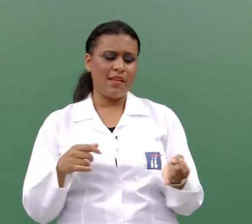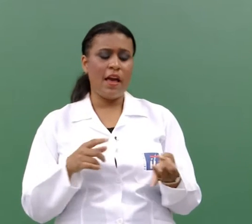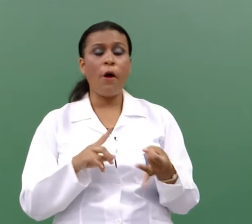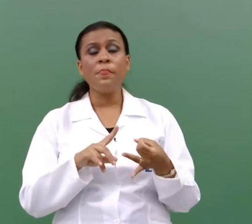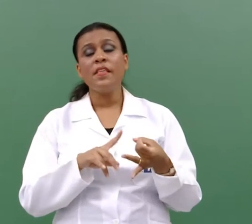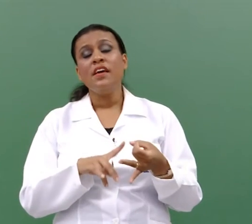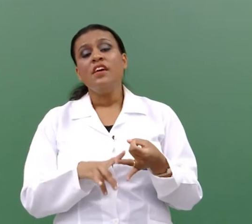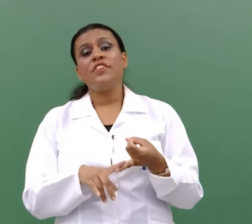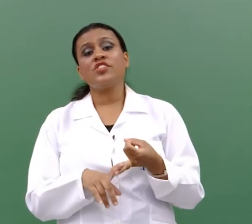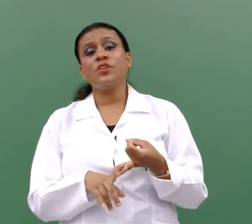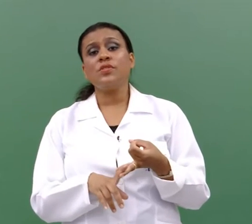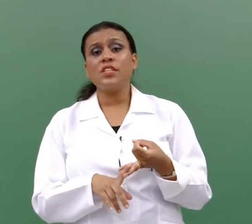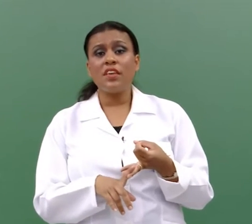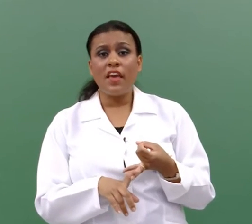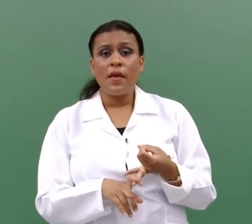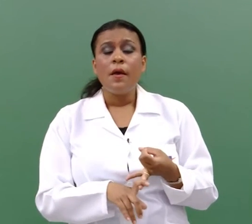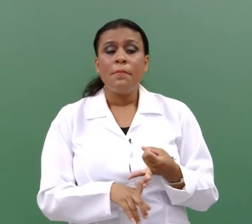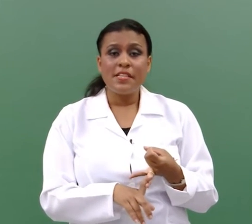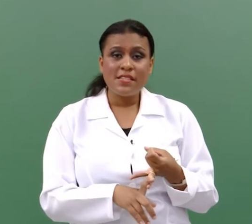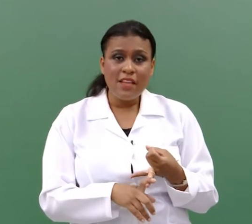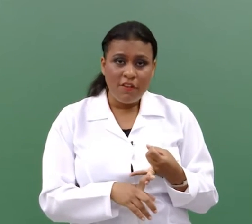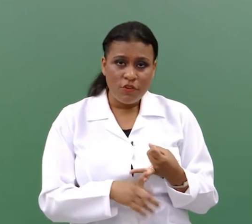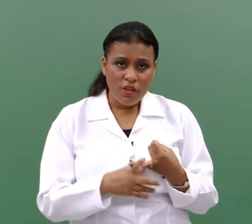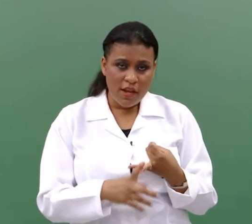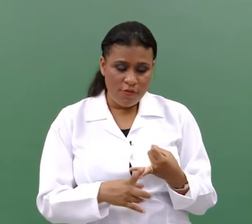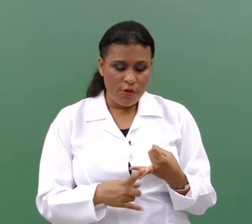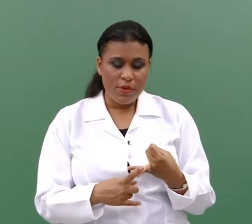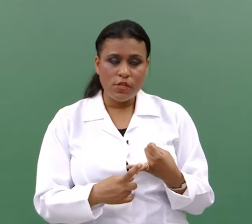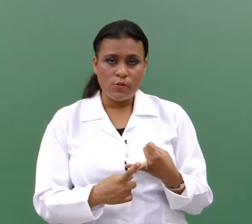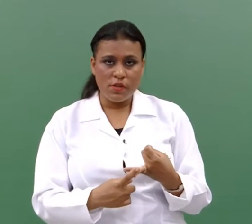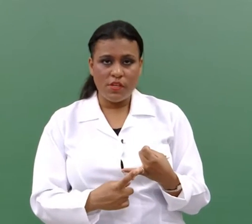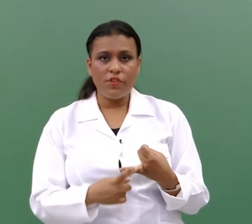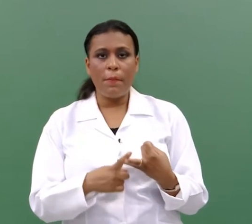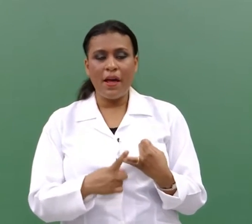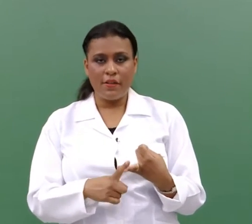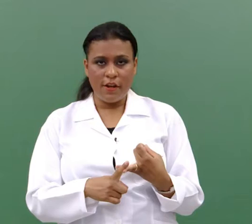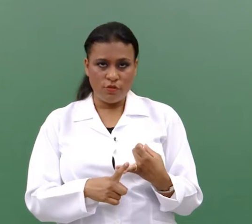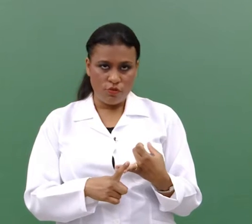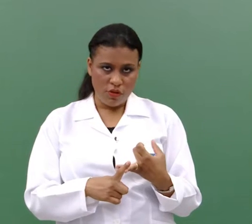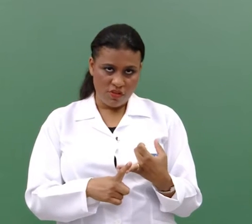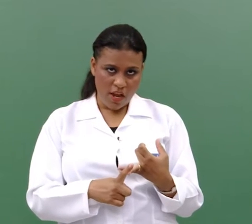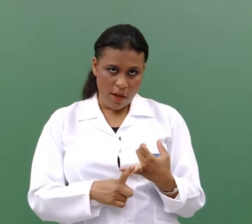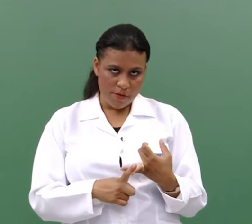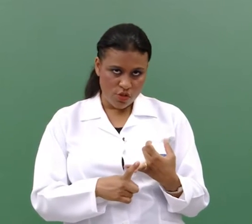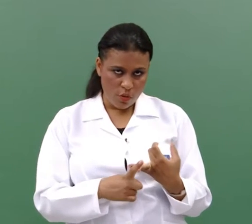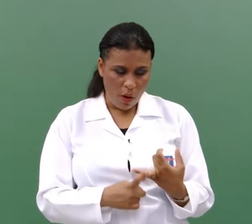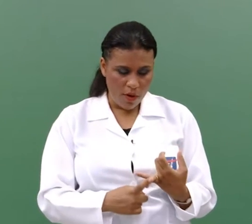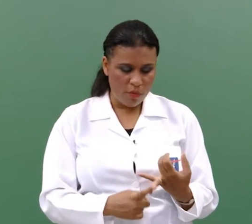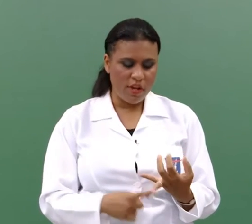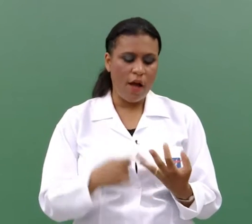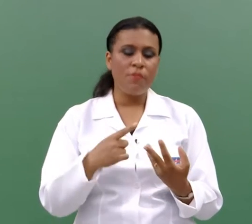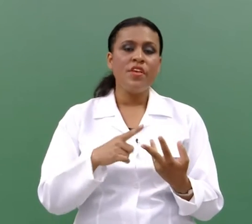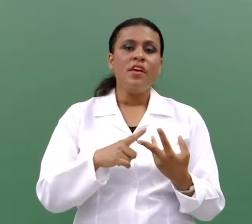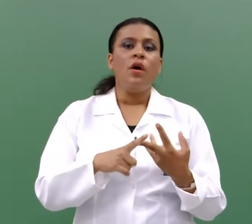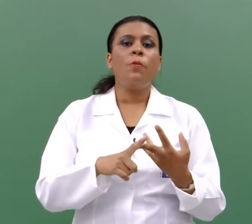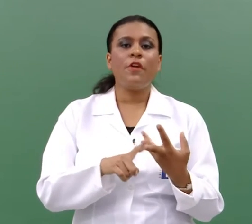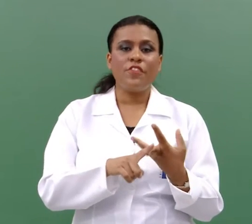bilateral. Fechou-se que precisava ter a formação específica para tradutor e intérprete, qual é o grau. O